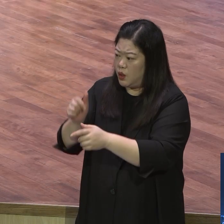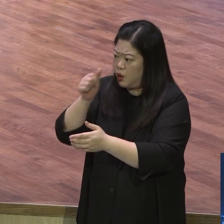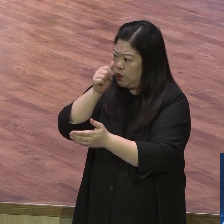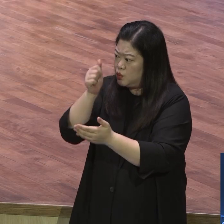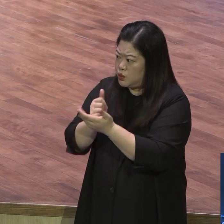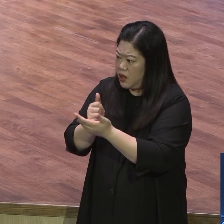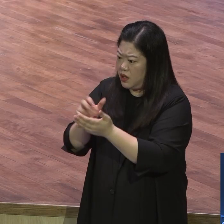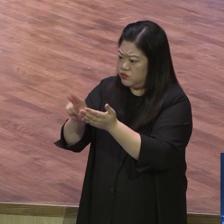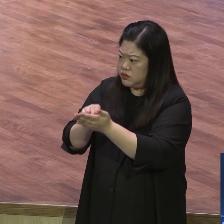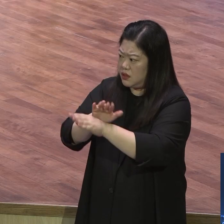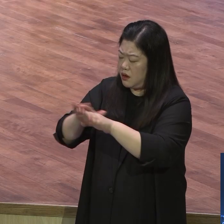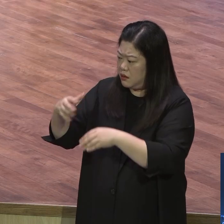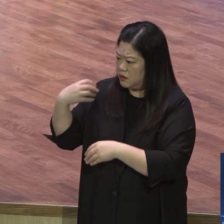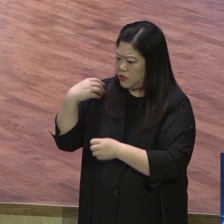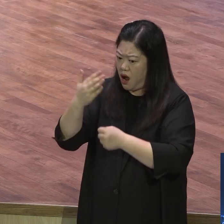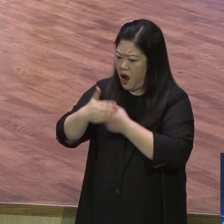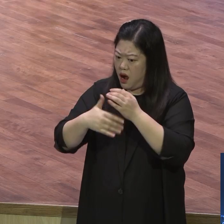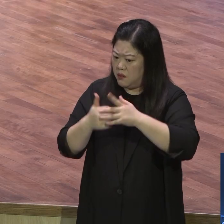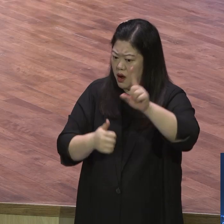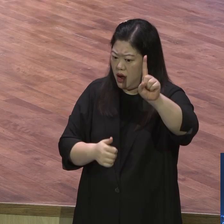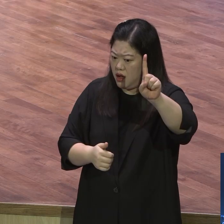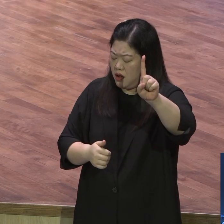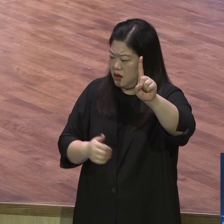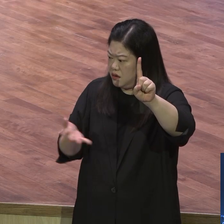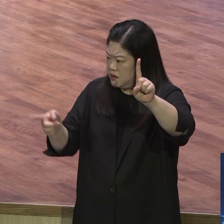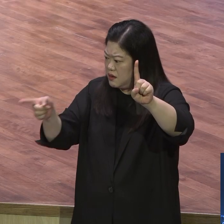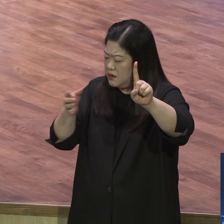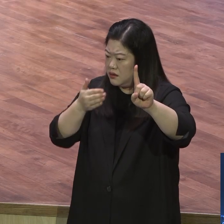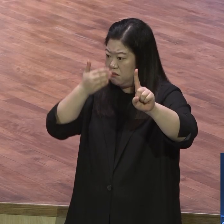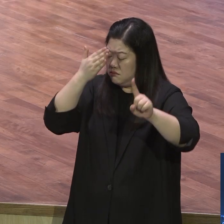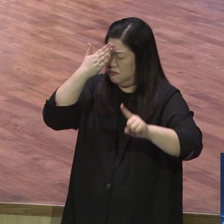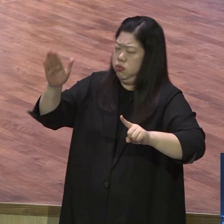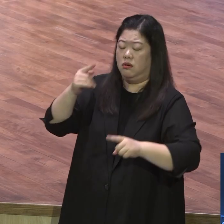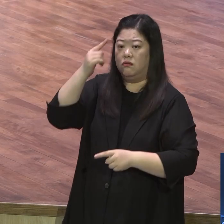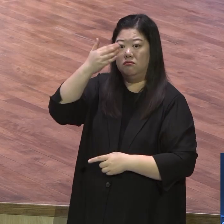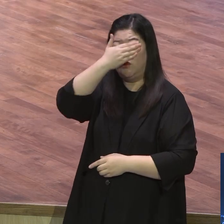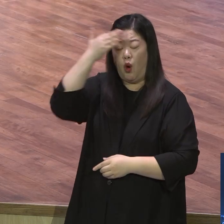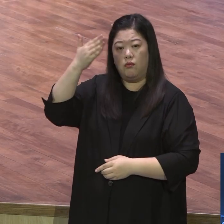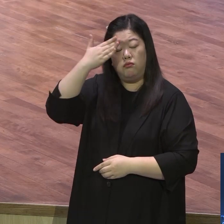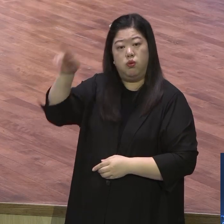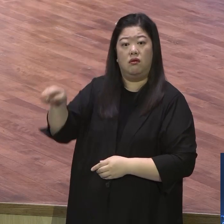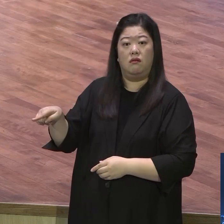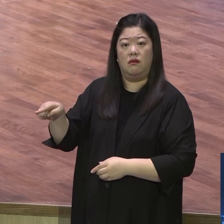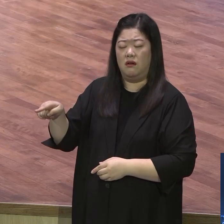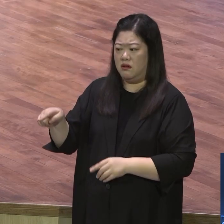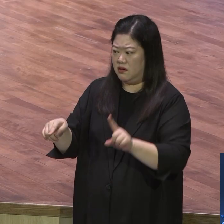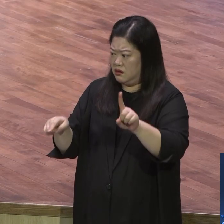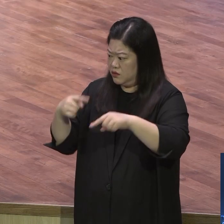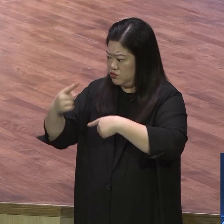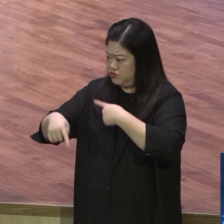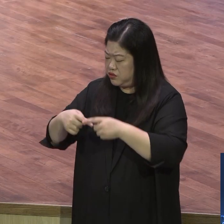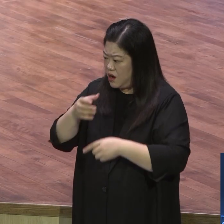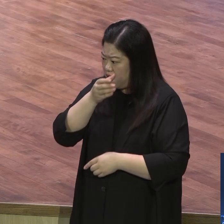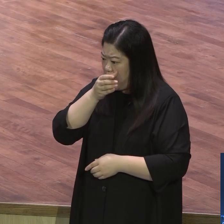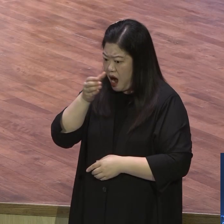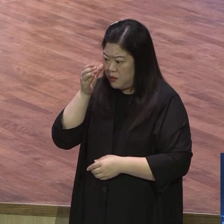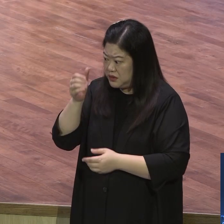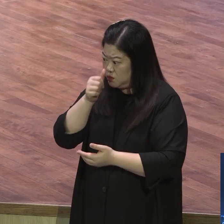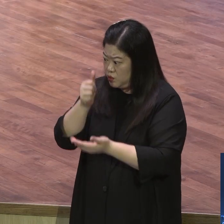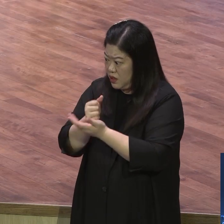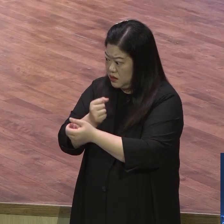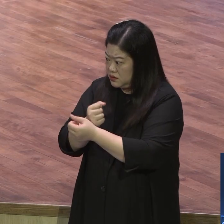해결하실 분은 하나님밖에 없는데 어디서 정연 하나가 나타나서 뭐 죄사함을 받았다 이런